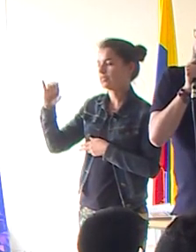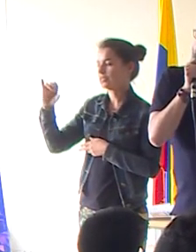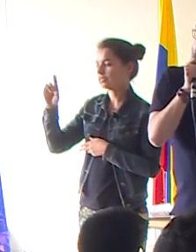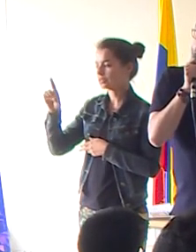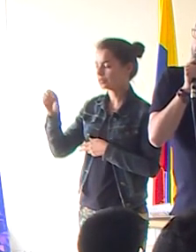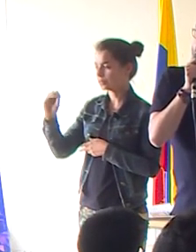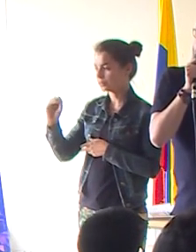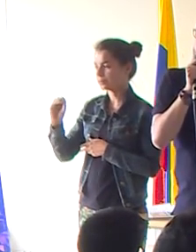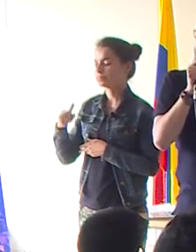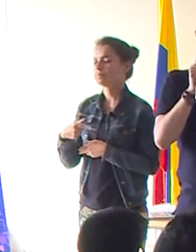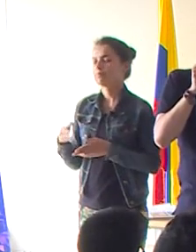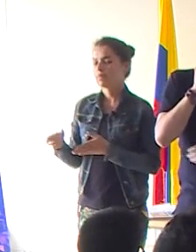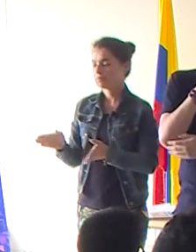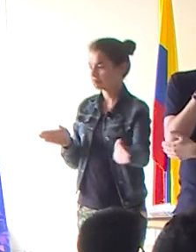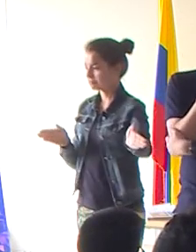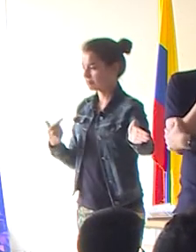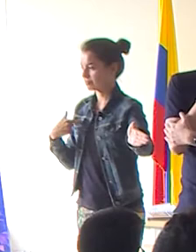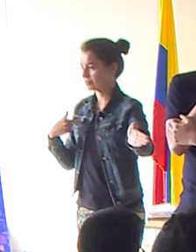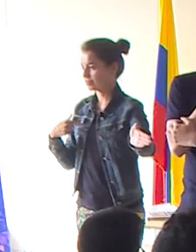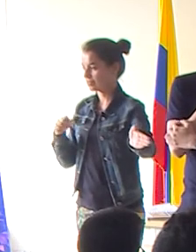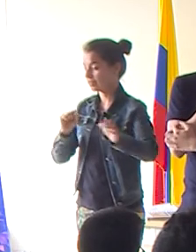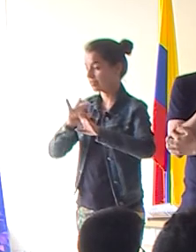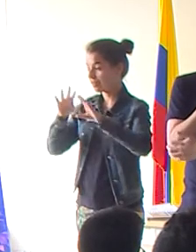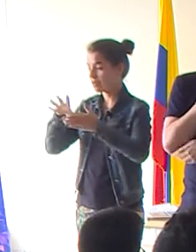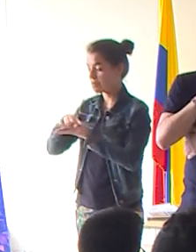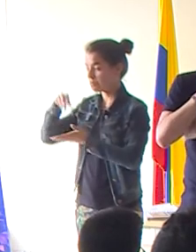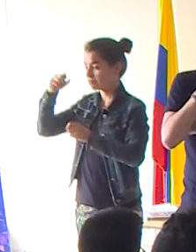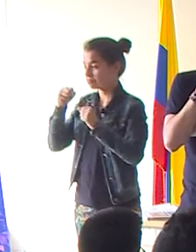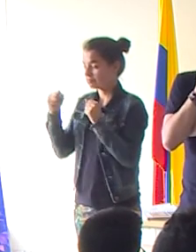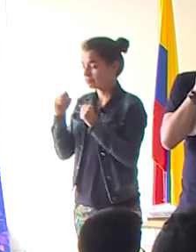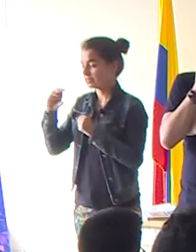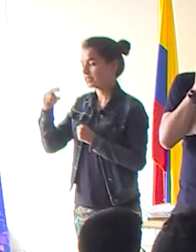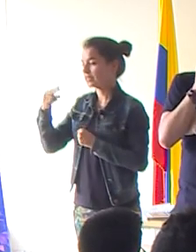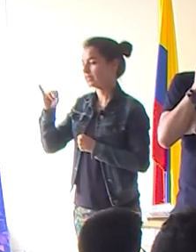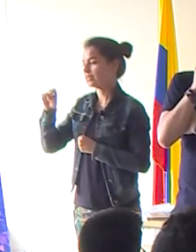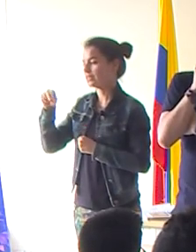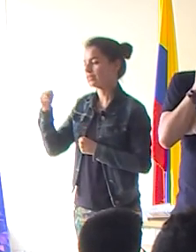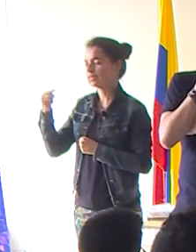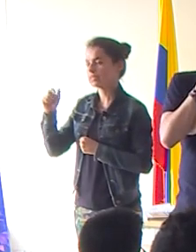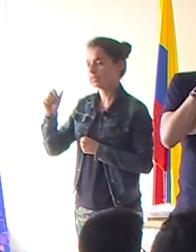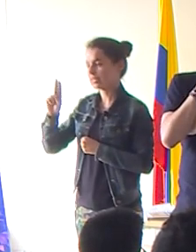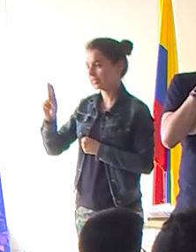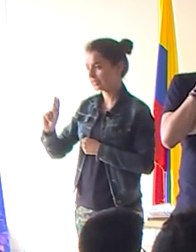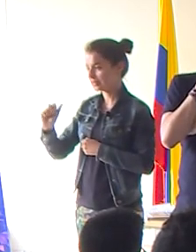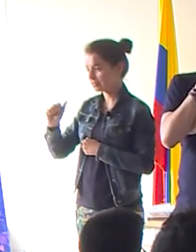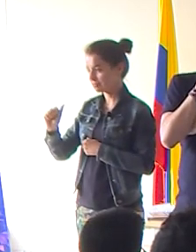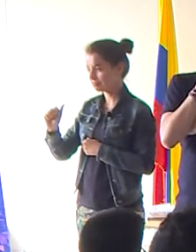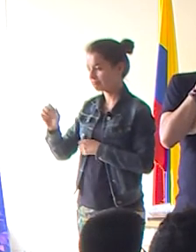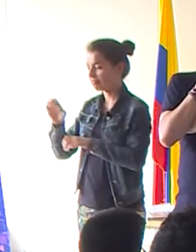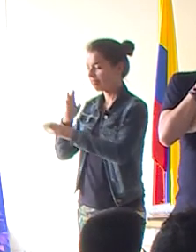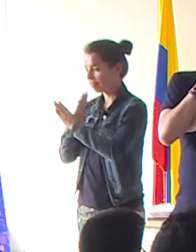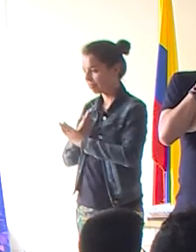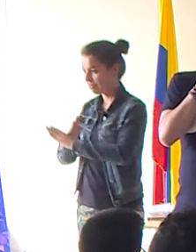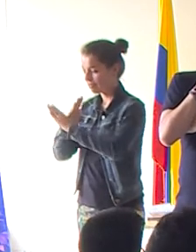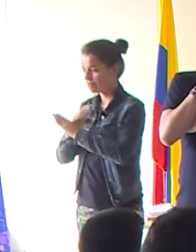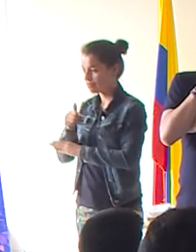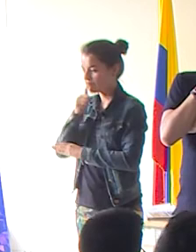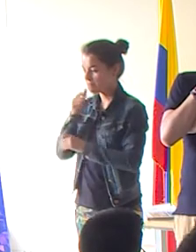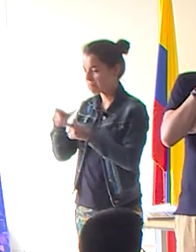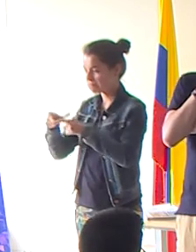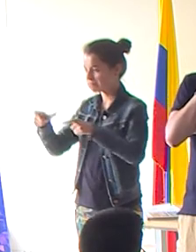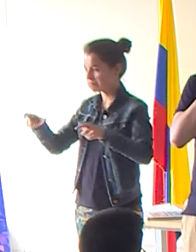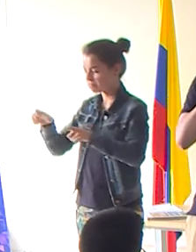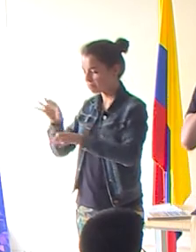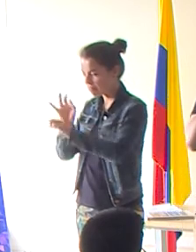natural que seguramente está siendo proyectado también como como un gran reservorio de agua no se ha